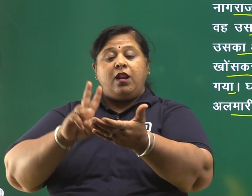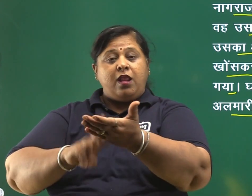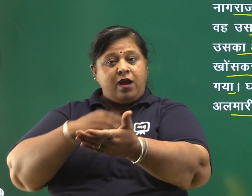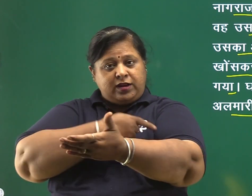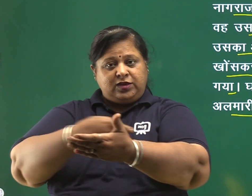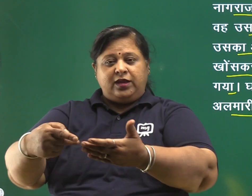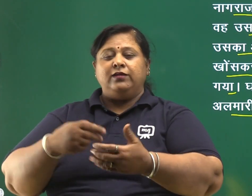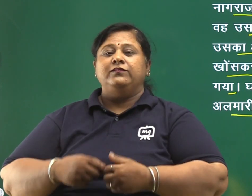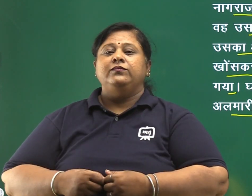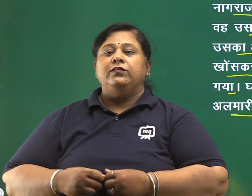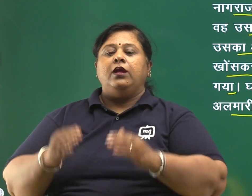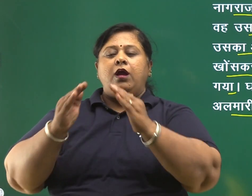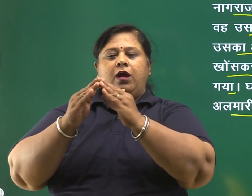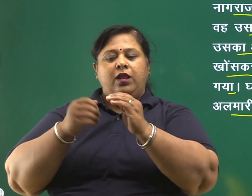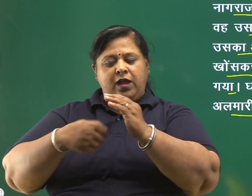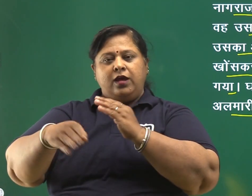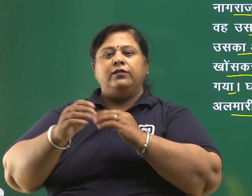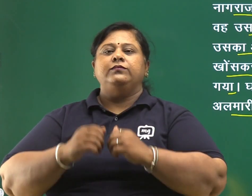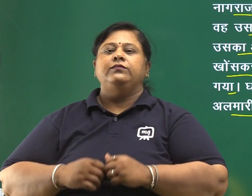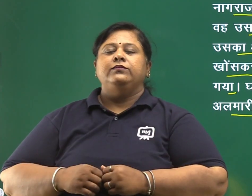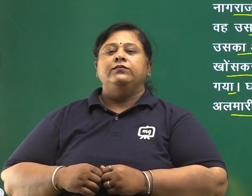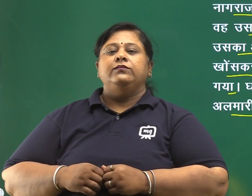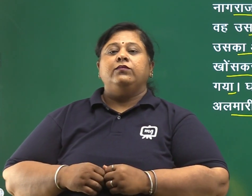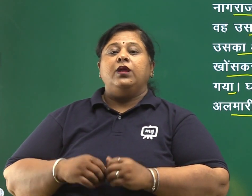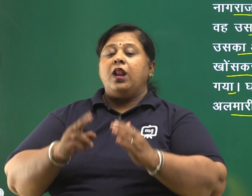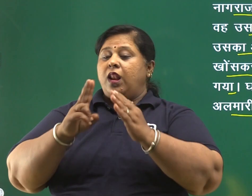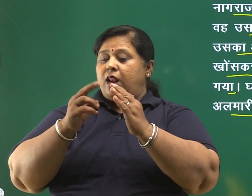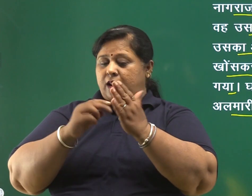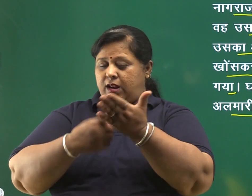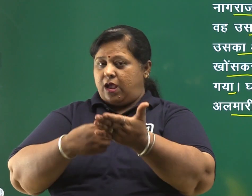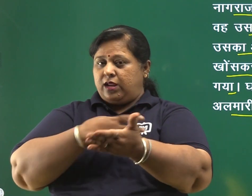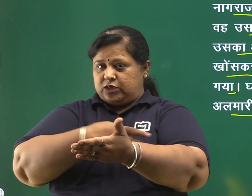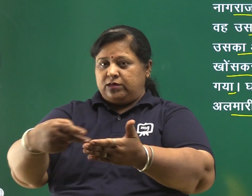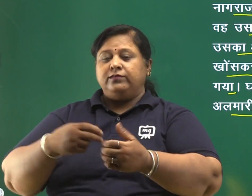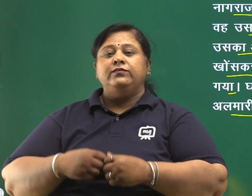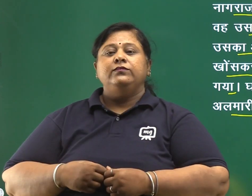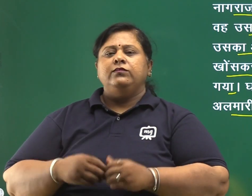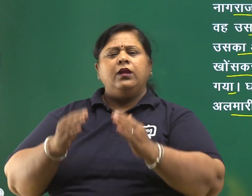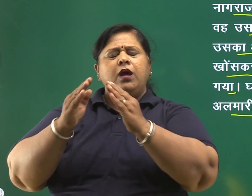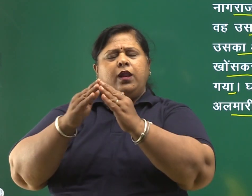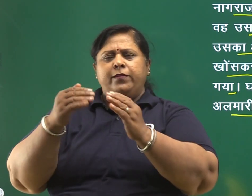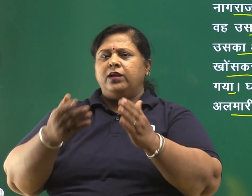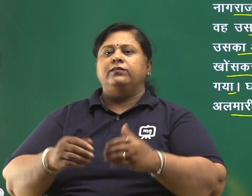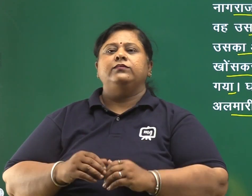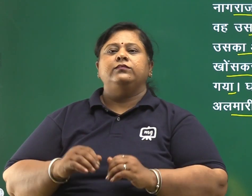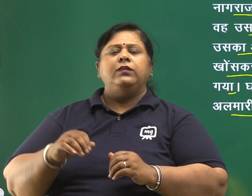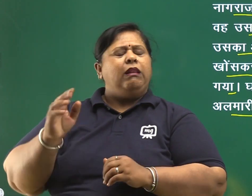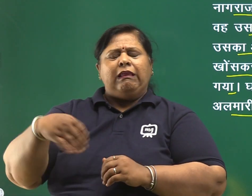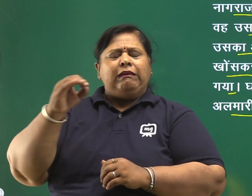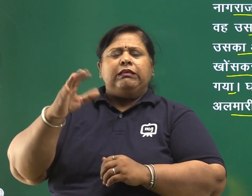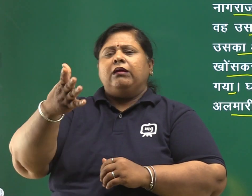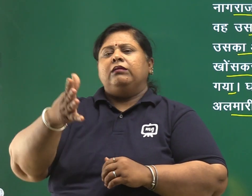नागराजन के घर गया। नागराजन घर पर नहीं